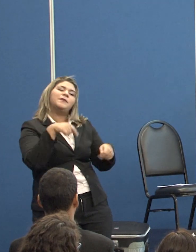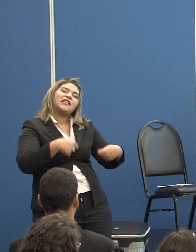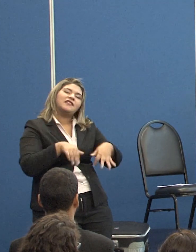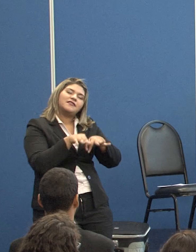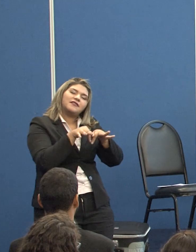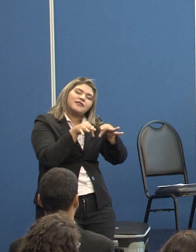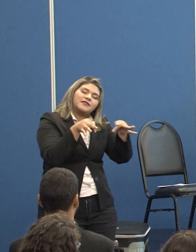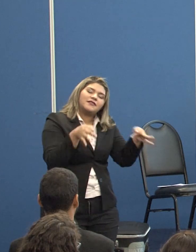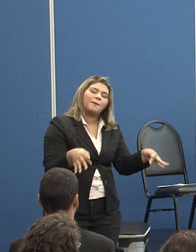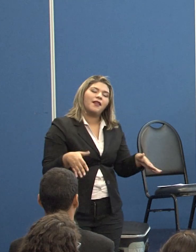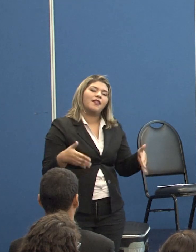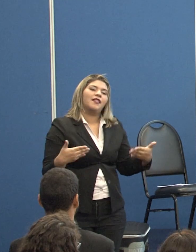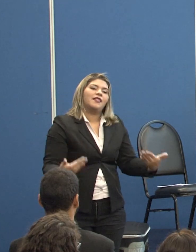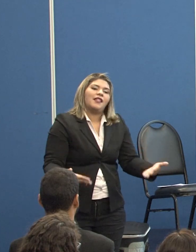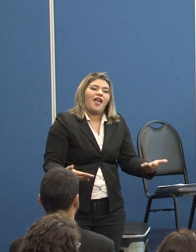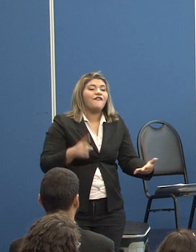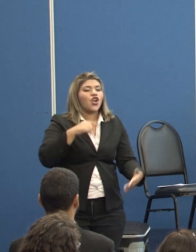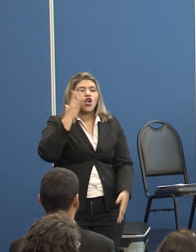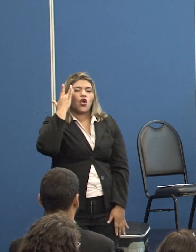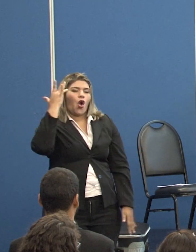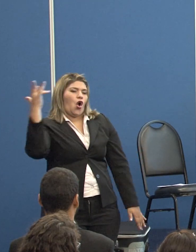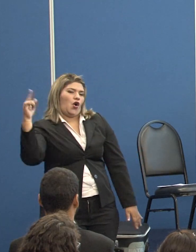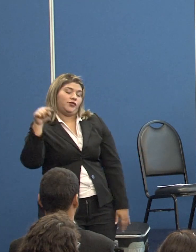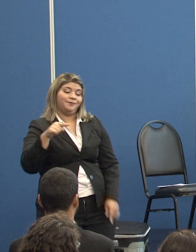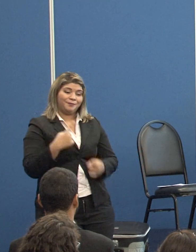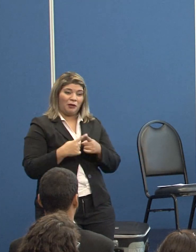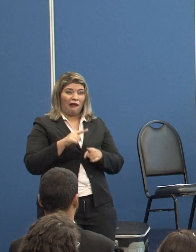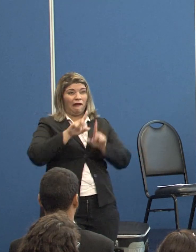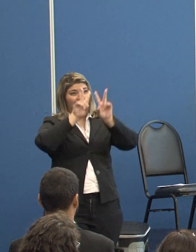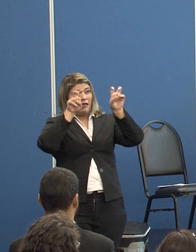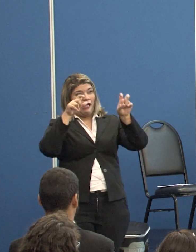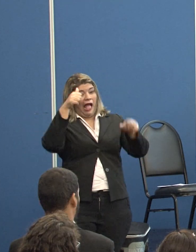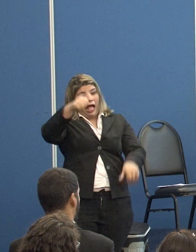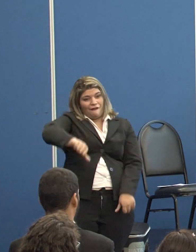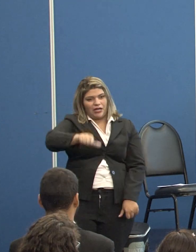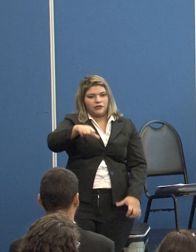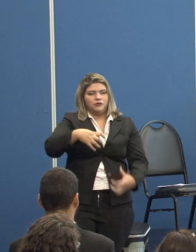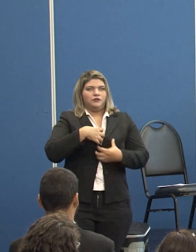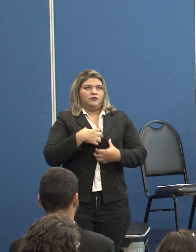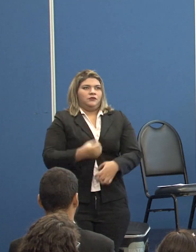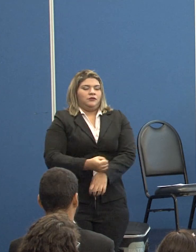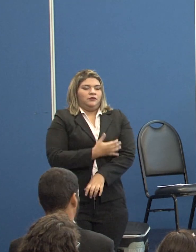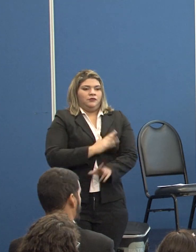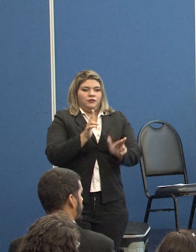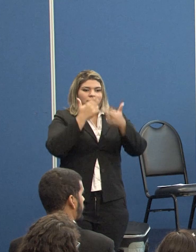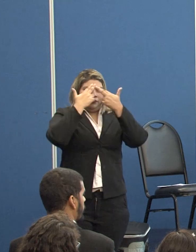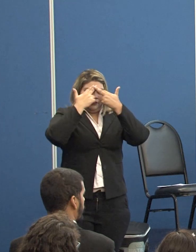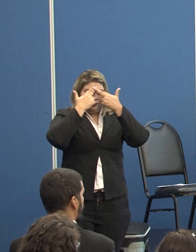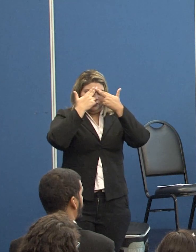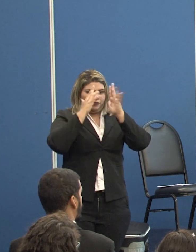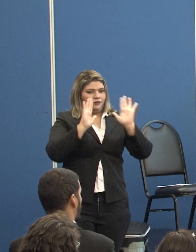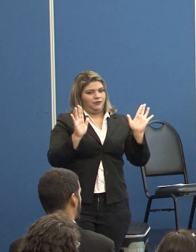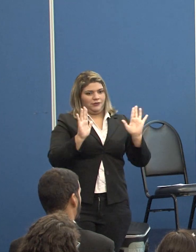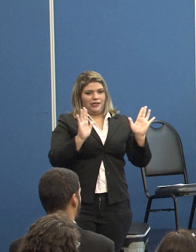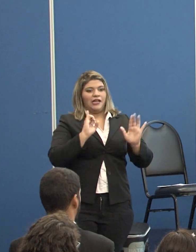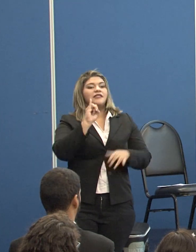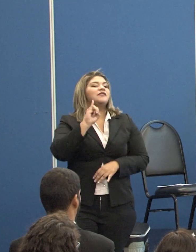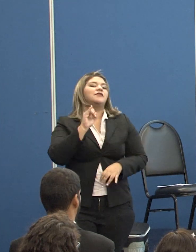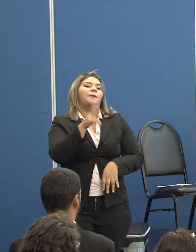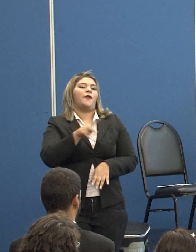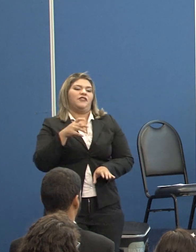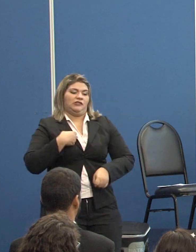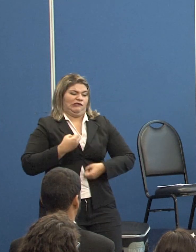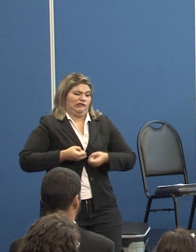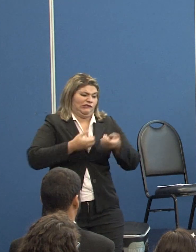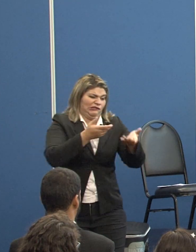si, ela já mexe com o psicológico, ela já mexe com a parte afetiva. Levar para a escola essa fala da avaliação